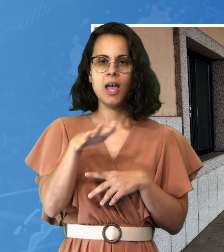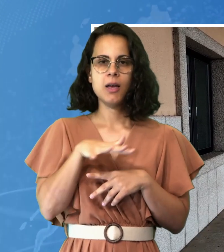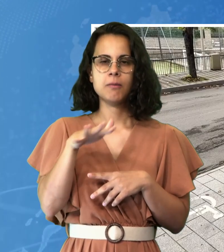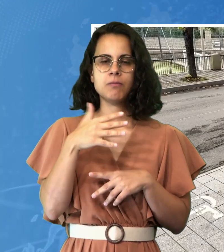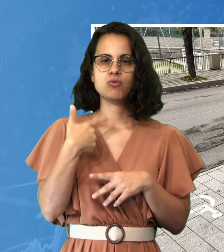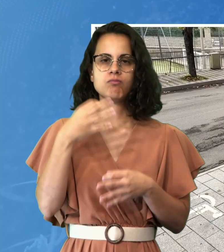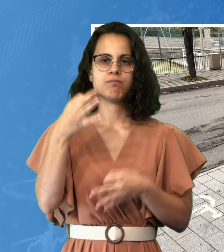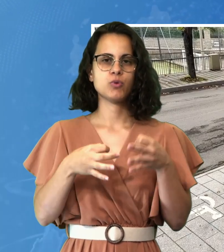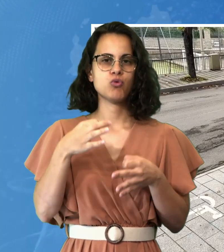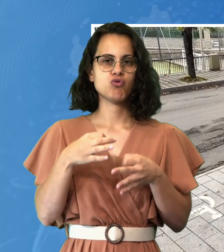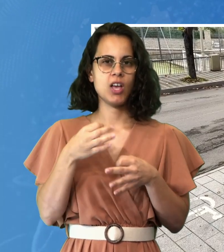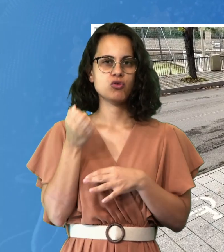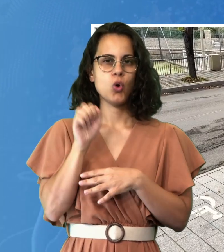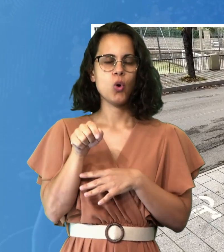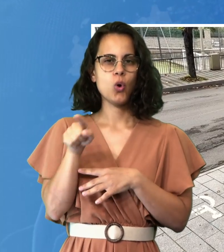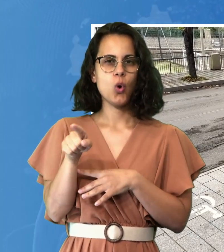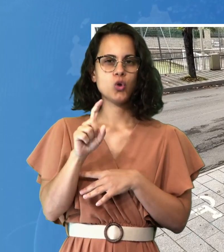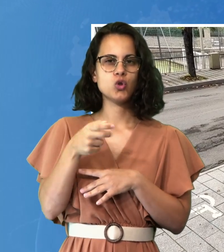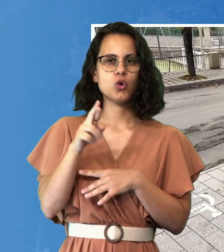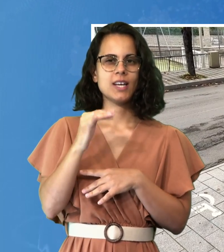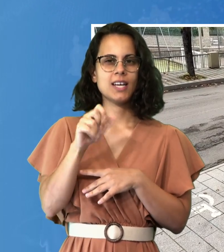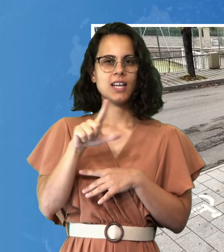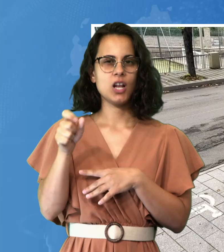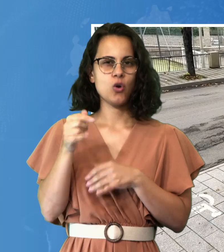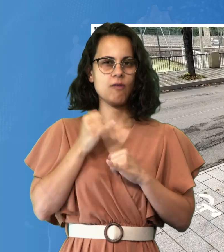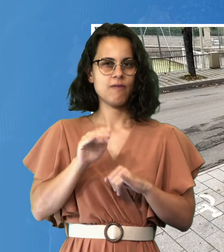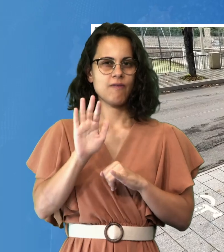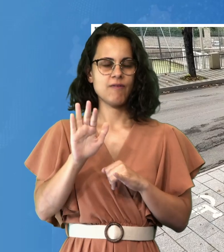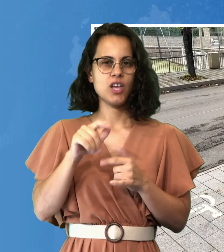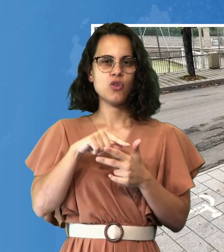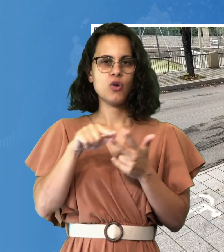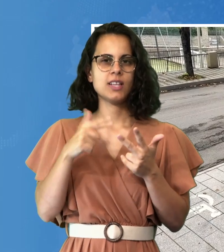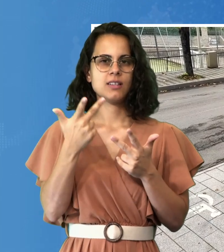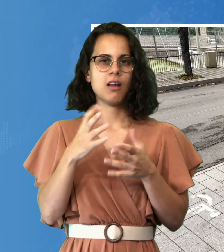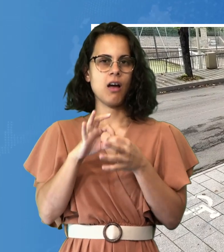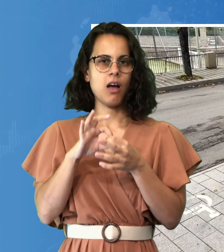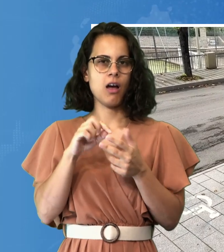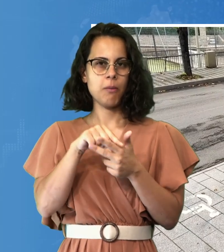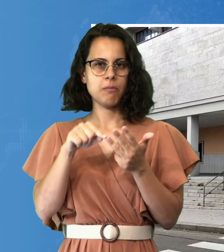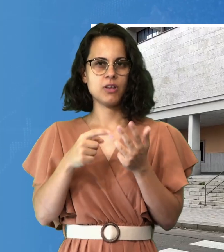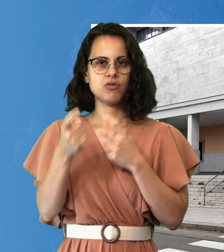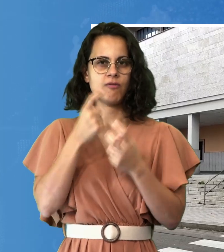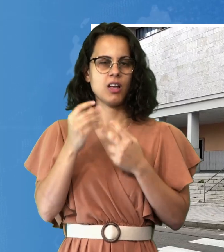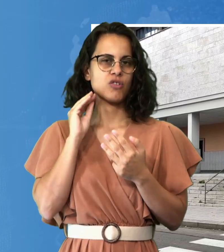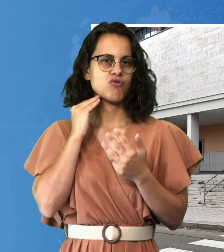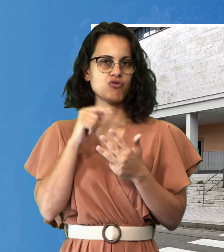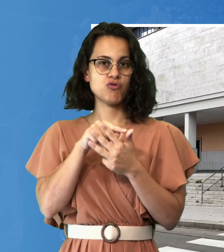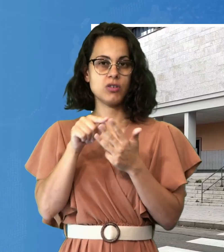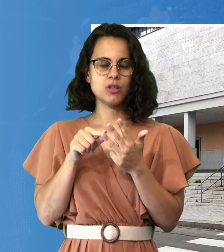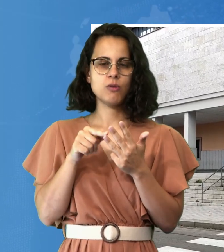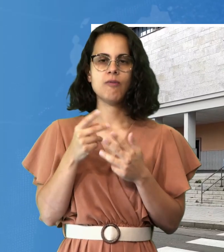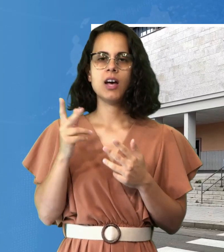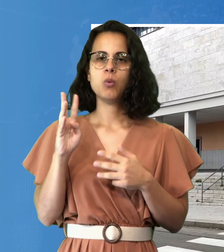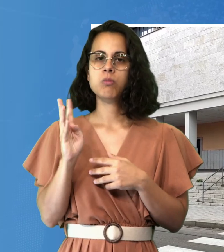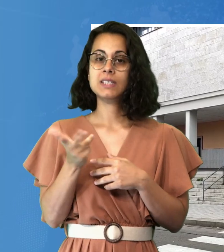confronti di Ciro Grillo e tre suoi amici genovesi, Francesco Corsiglia, Vittorio Lauria ed Edoardo Capitta, accusati di